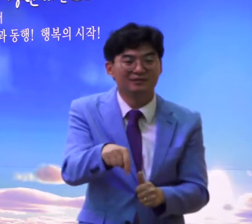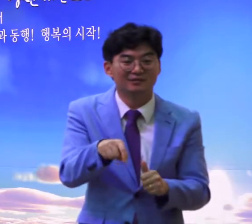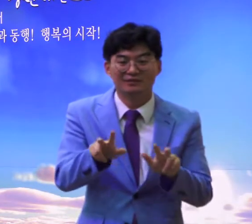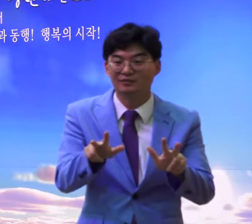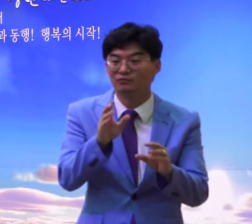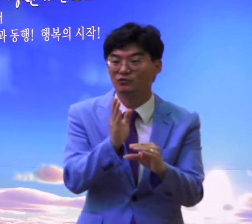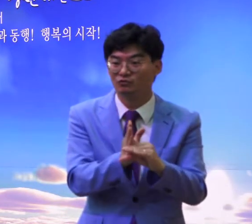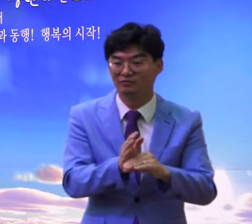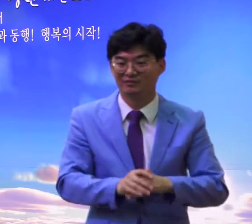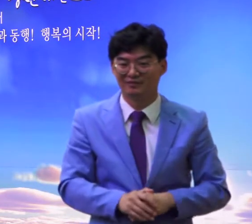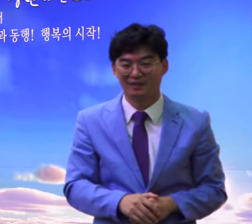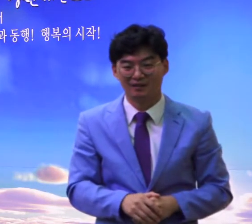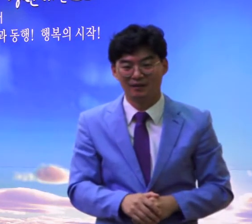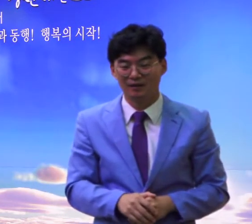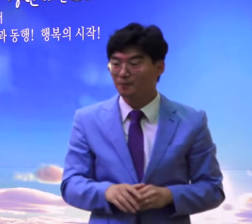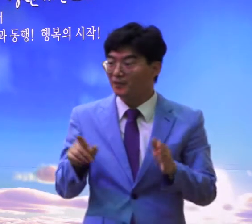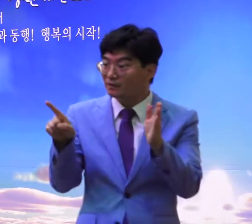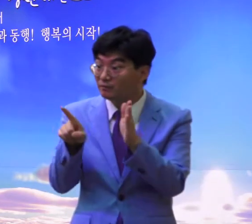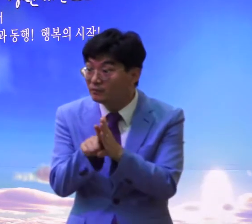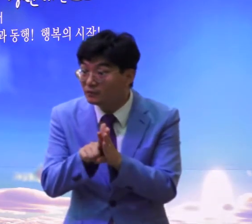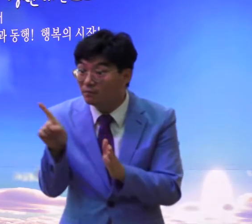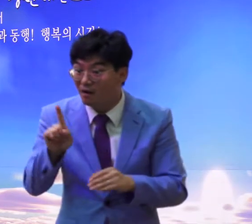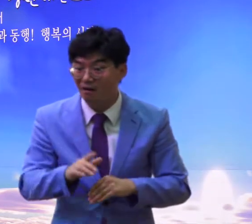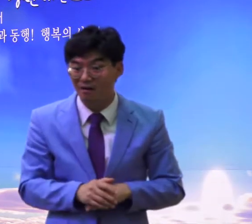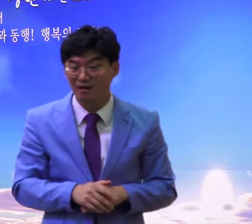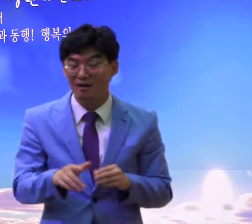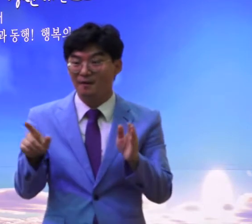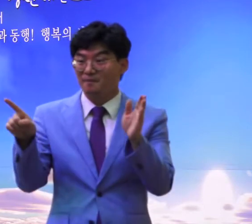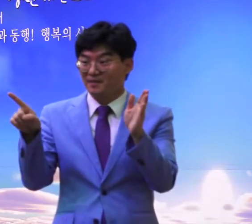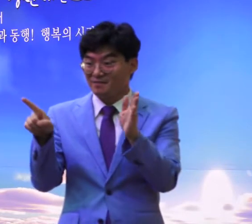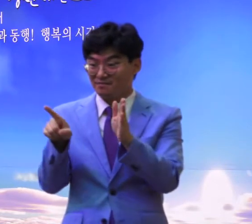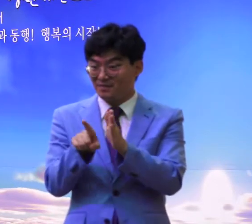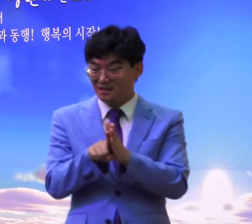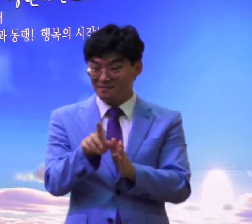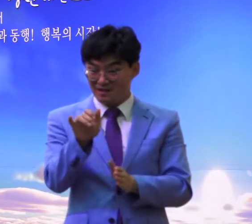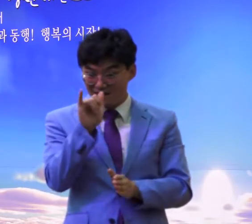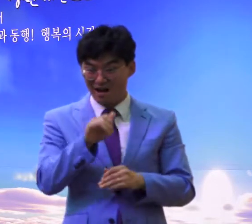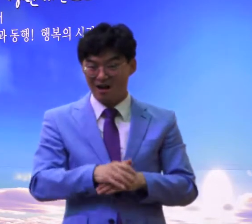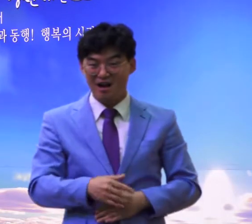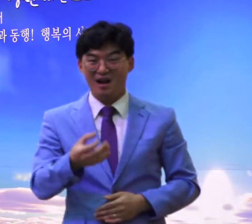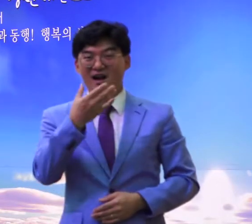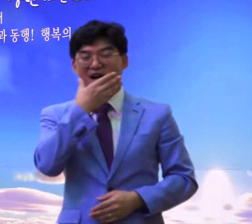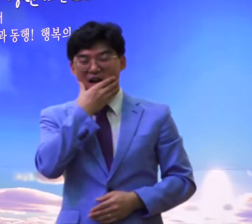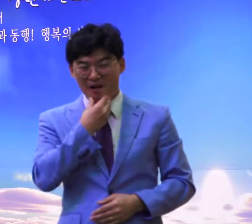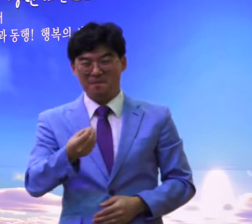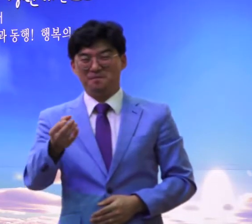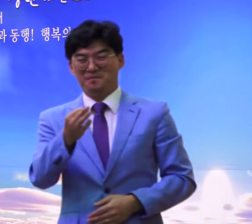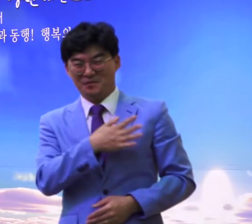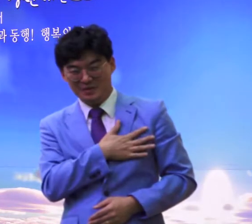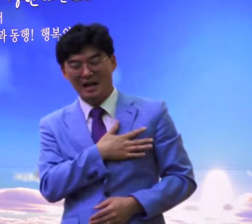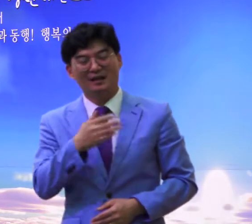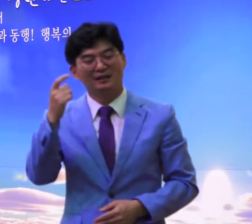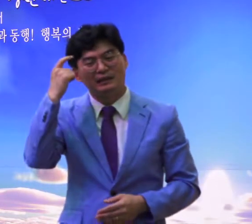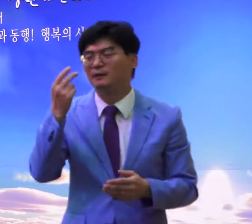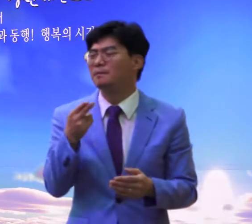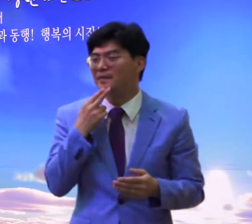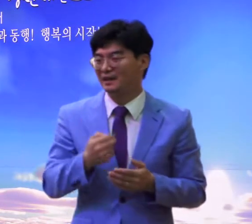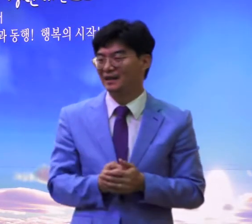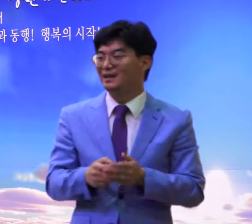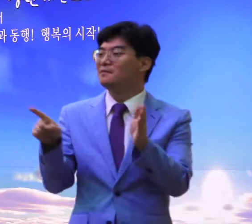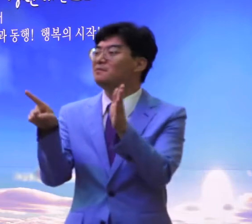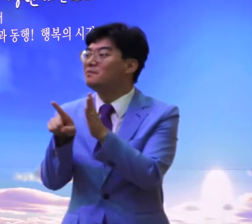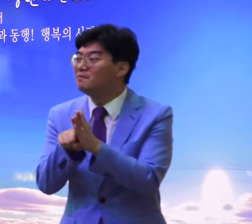신앙은 무엇입니까? 신앙은 고난을 피해가게 해주는 부적이 아니라 고난을 이기게 하는